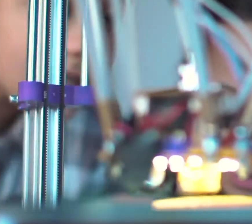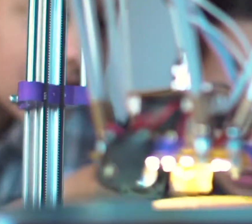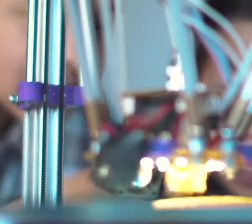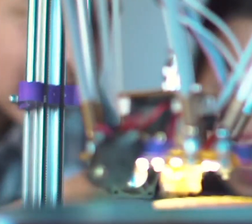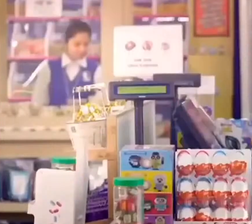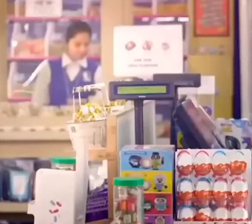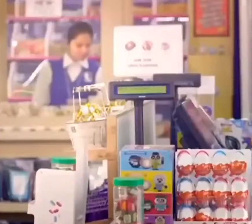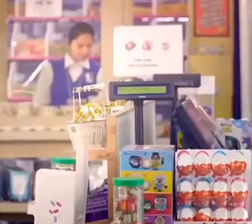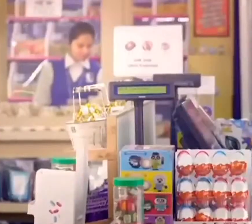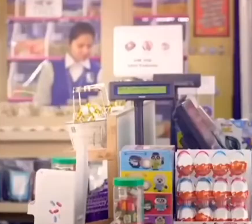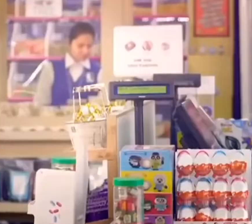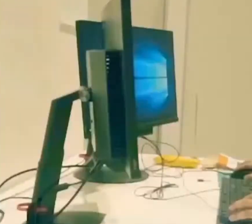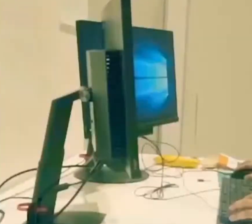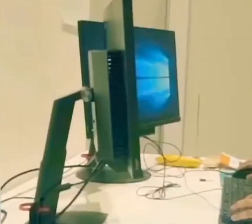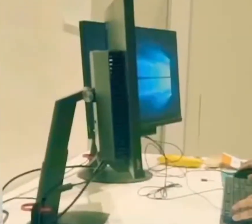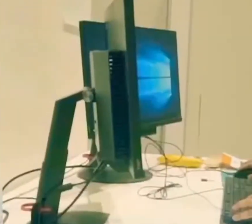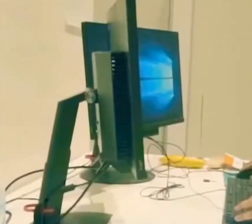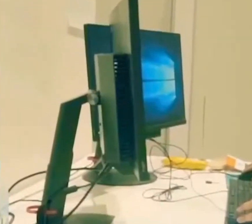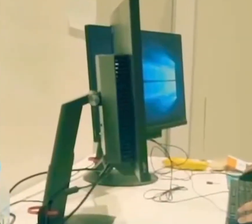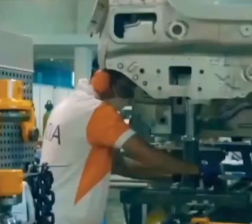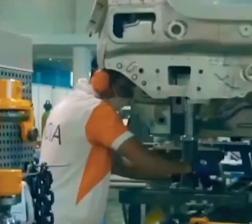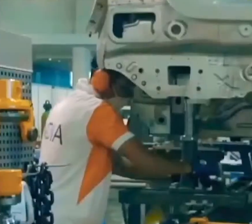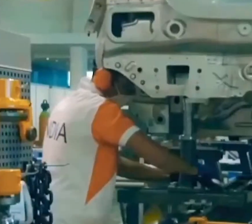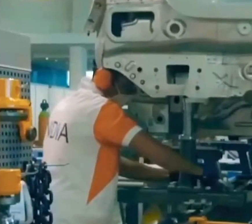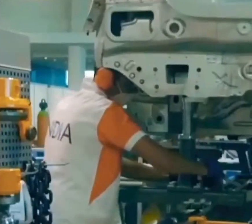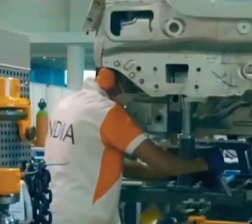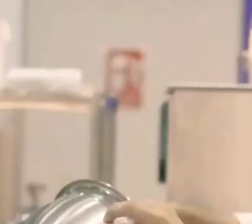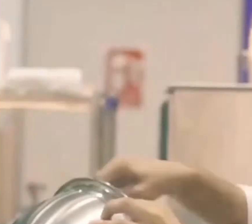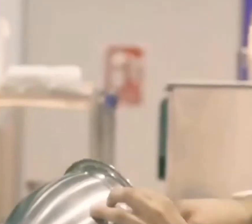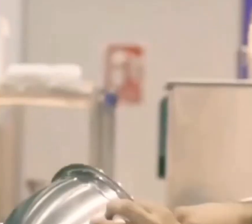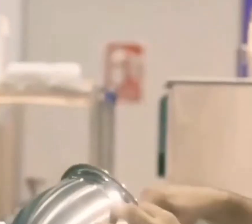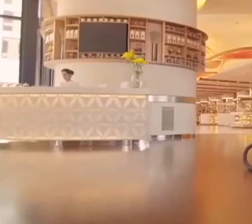से युवा कुशल होकर निजी व्यवसाय और सेवाओं में जा रहे हैं।